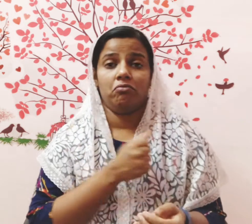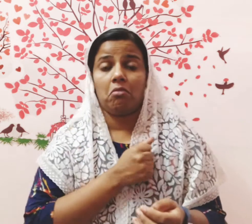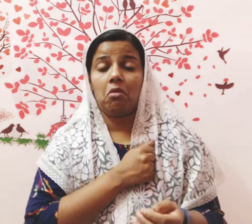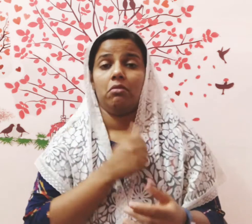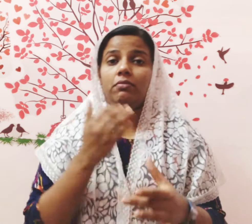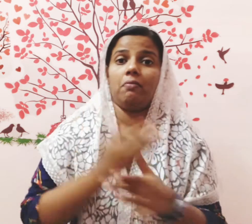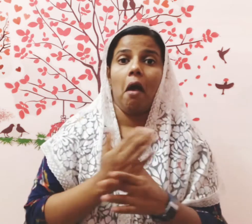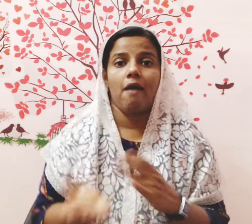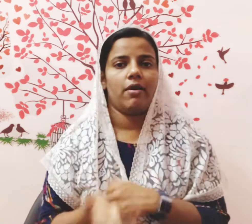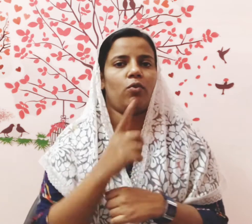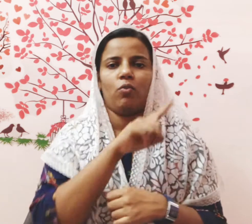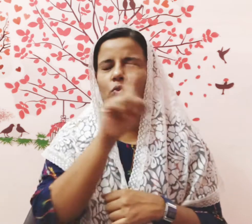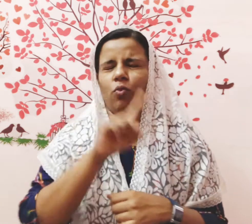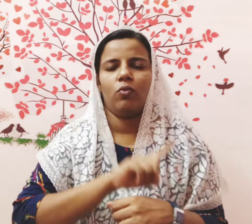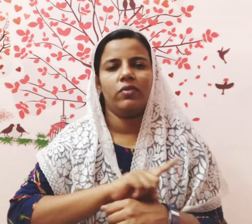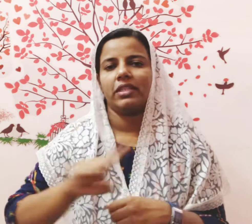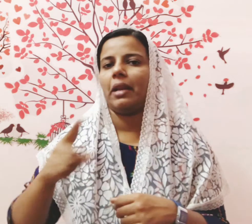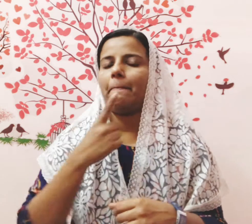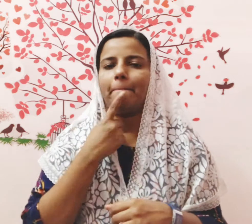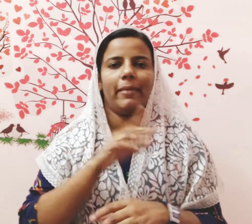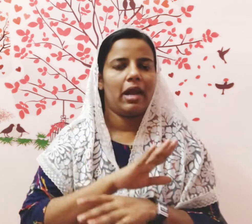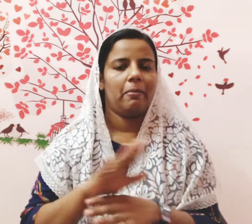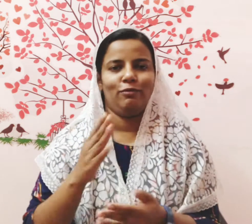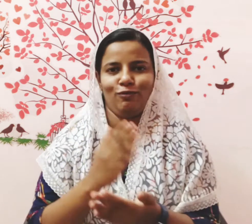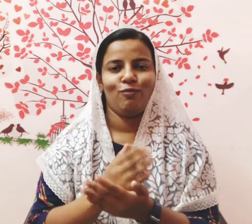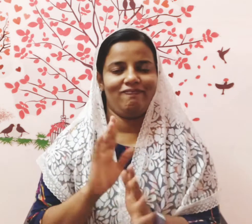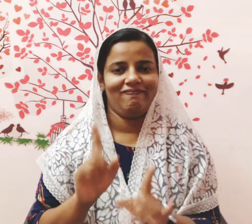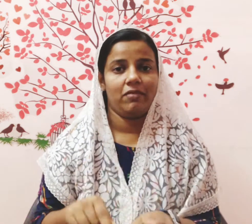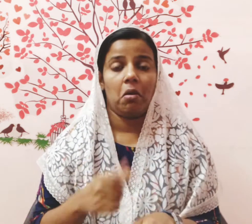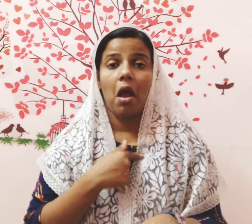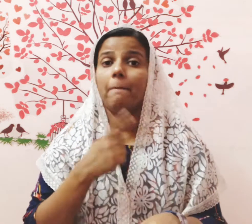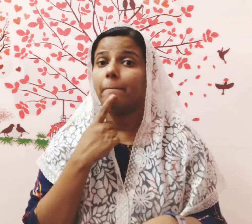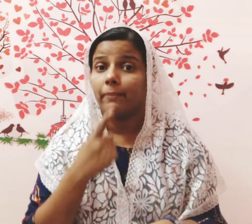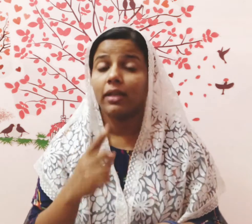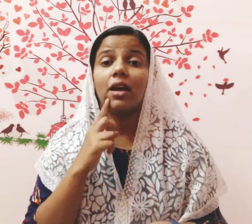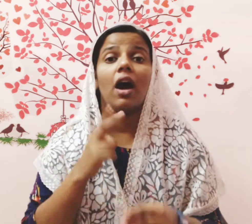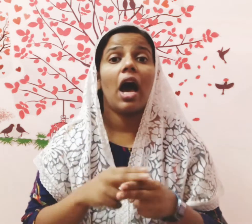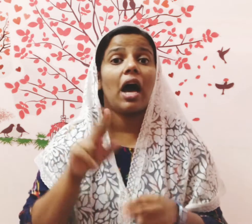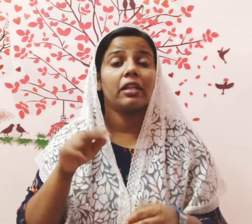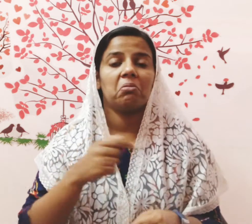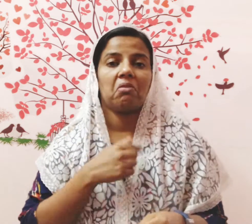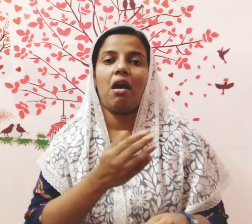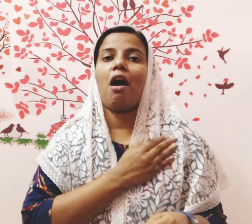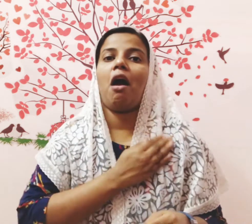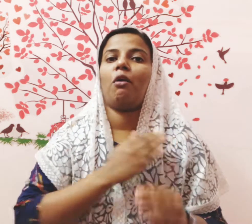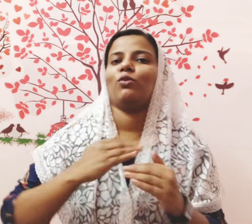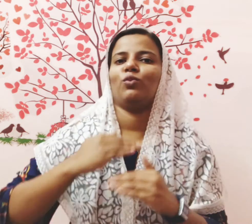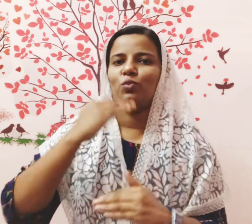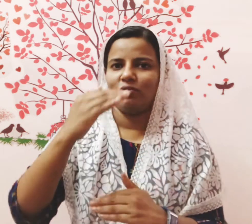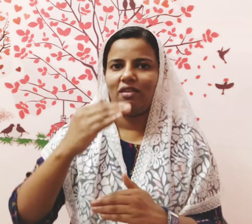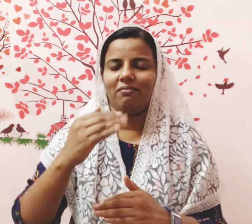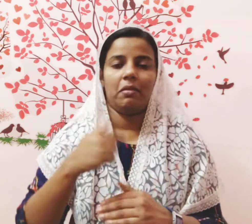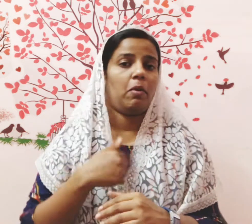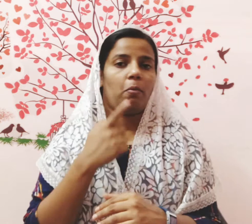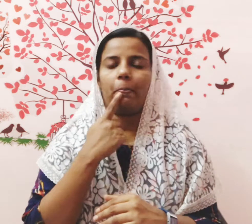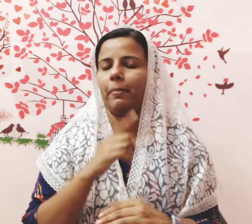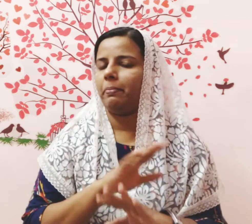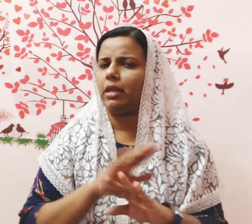എന്നാൽ തന്നെ കഴിയുമെന്ന് പറയില്ല. എന്നാൽ തന്നെ കഴിയുമെന്ന് പറയുമ്പോൾ നമ്മൾ അഹങ്കാരമാണ് പറയുന്നത്. നമ്മൾ തനിച്ച് പ്രവർത്തിക്കാൻ നോക്കിയാൽ ഒരിക്കലും അങ്ങനെ